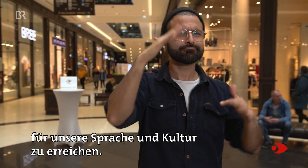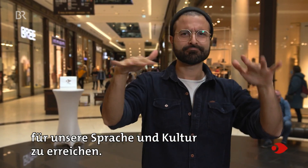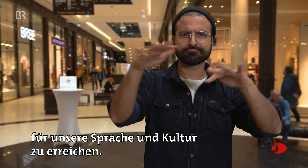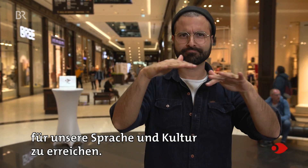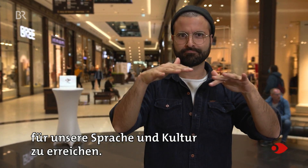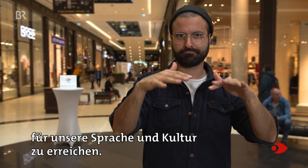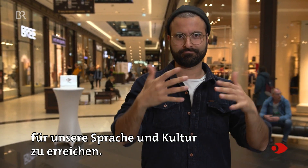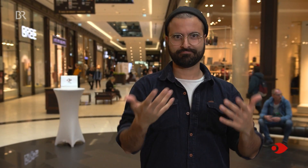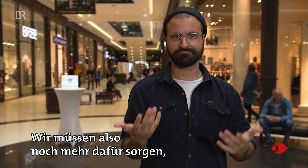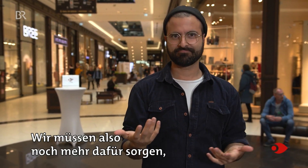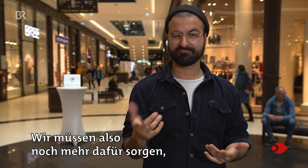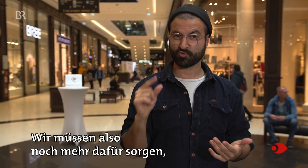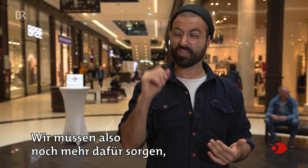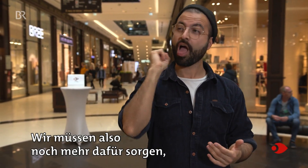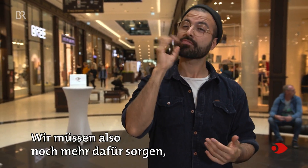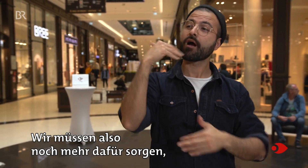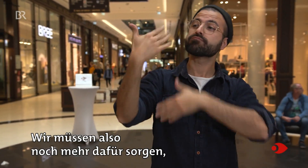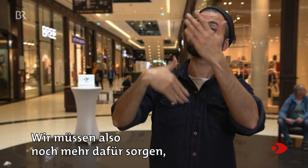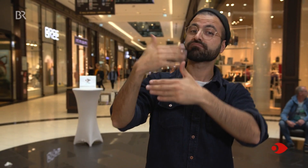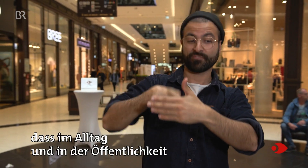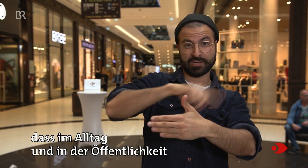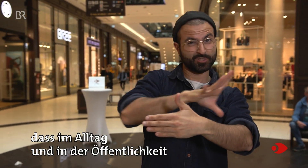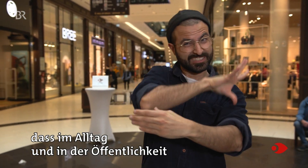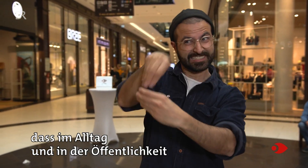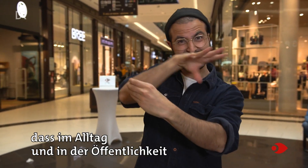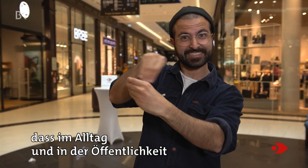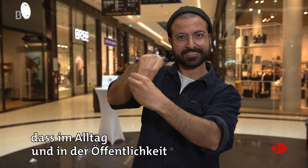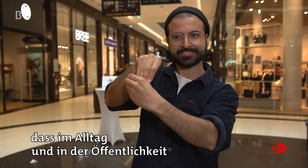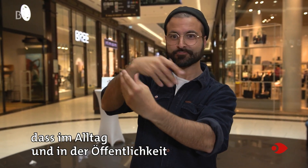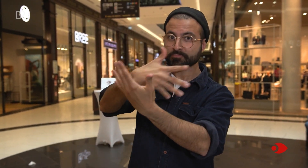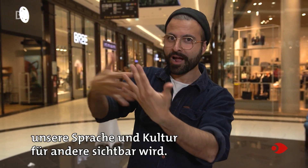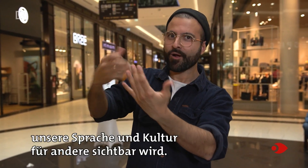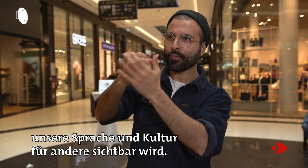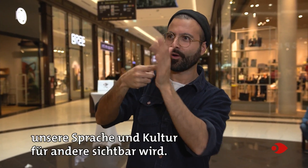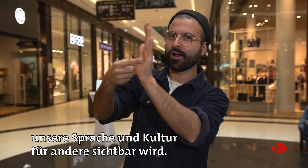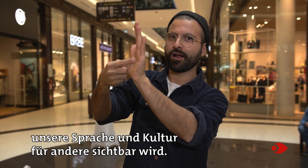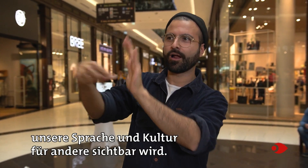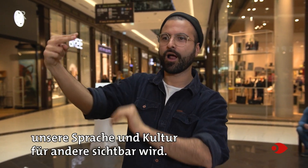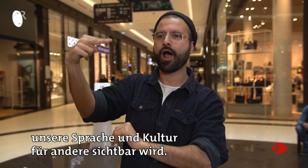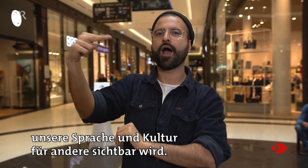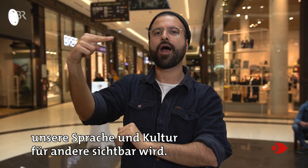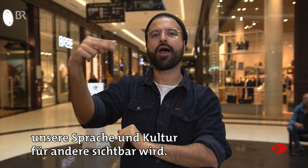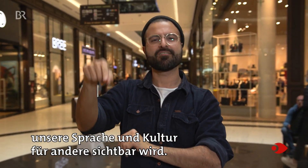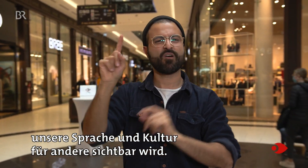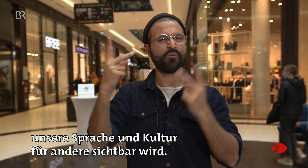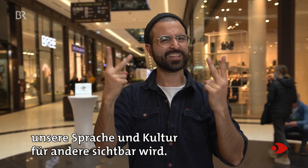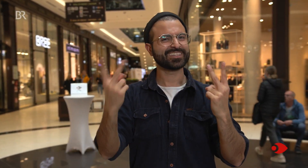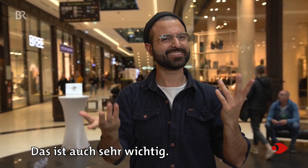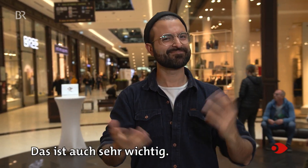Kultur zu erreichen. Wir müssen also noch mehr dafür sorgen, dass im Alltag und in der Öffentlichkeit unsere Sprache und Kultur für andere sichtbar wird. Das ist